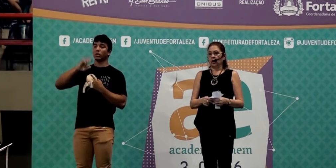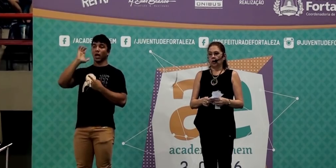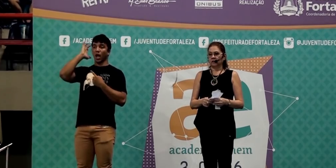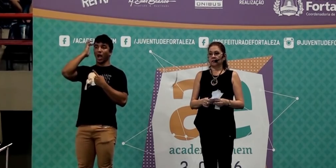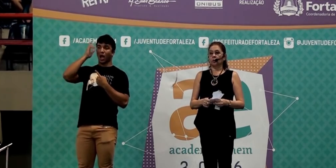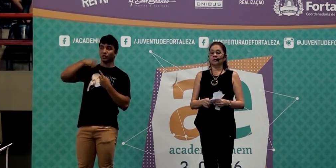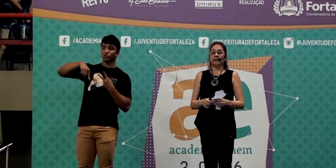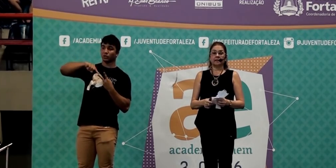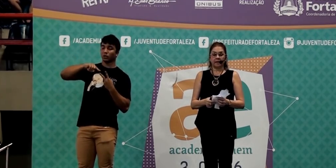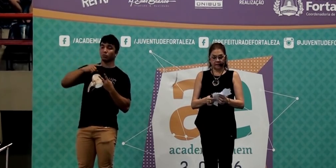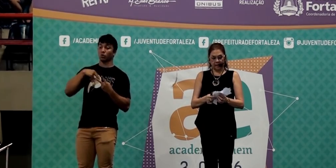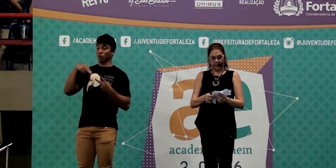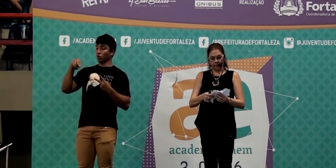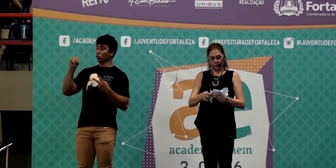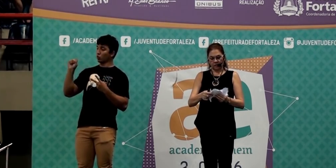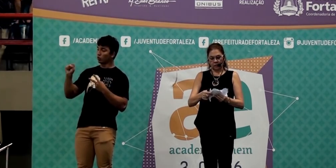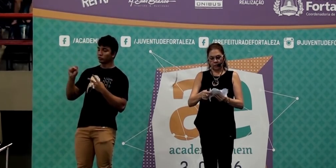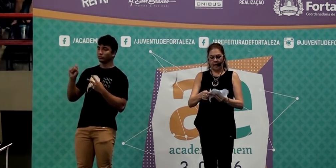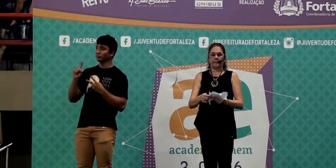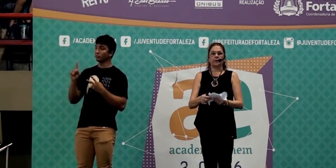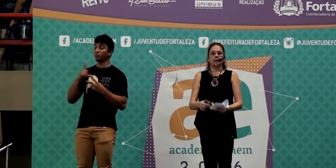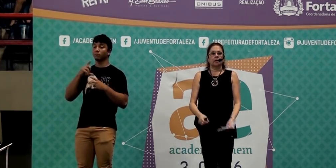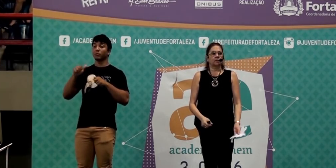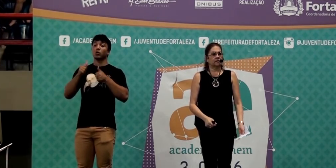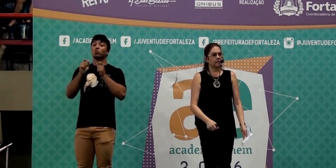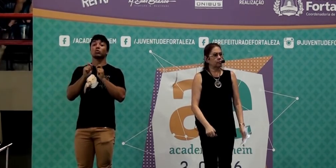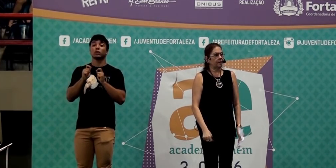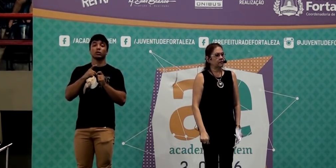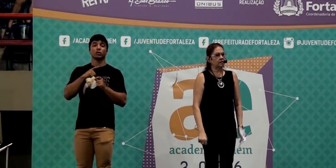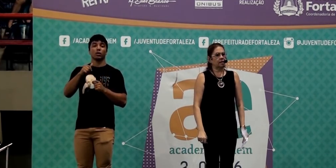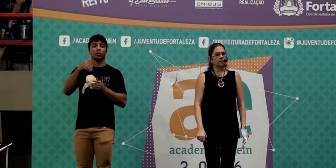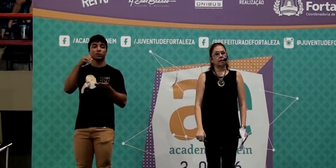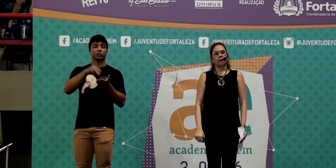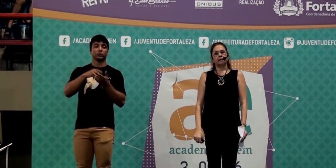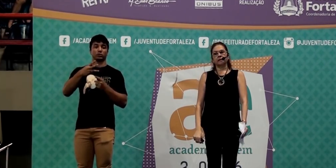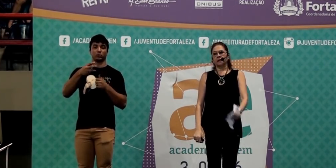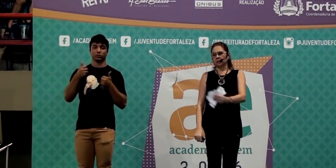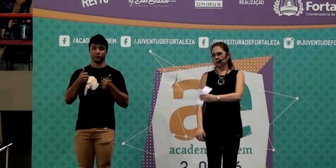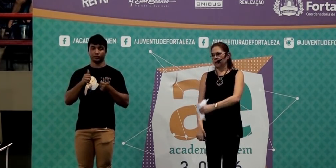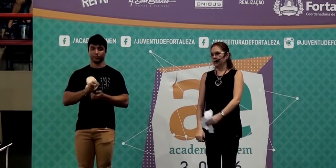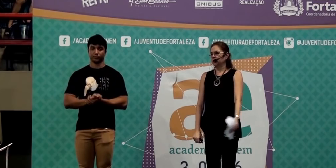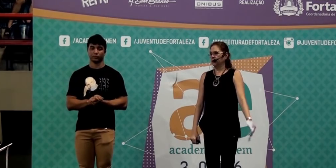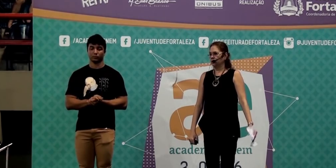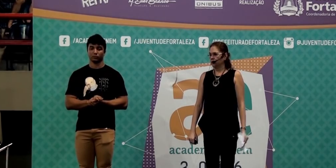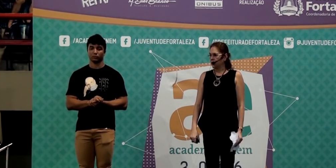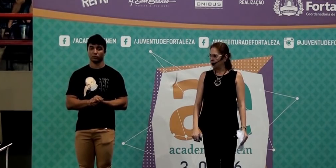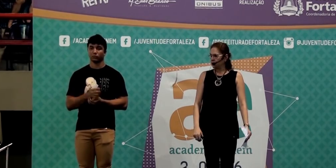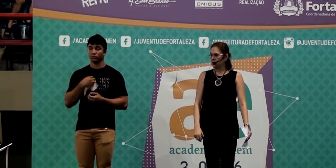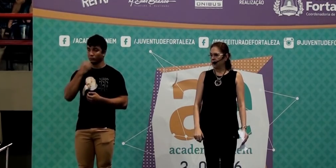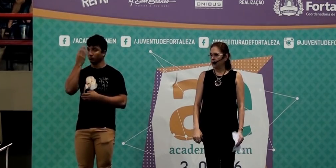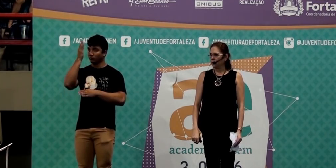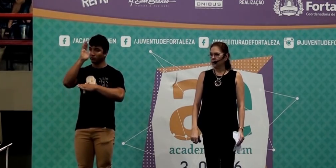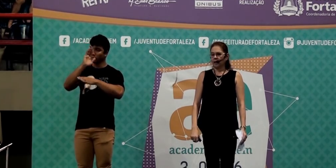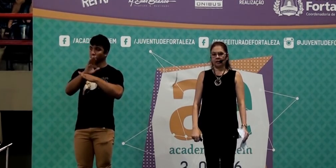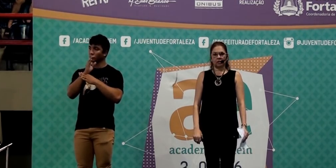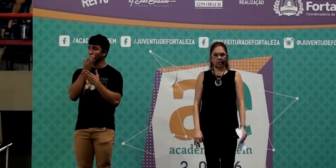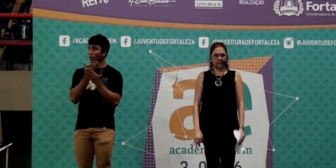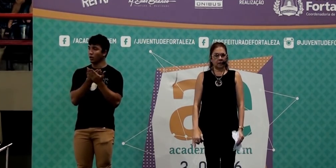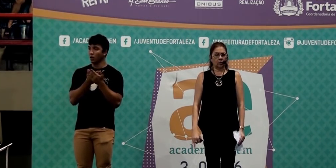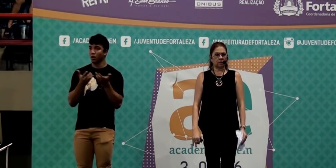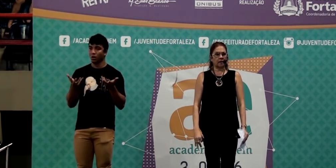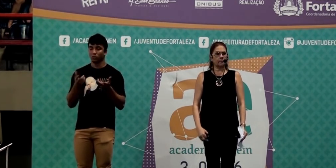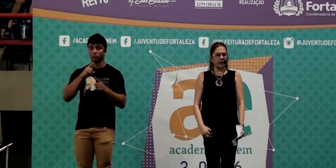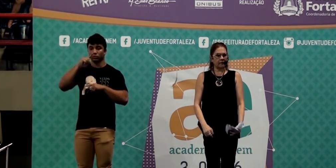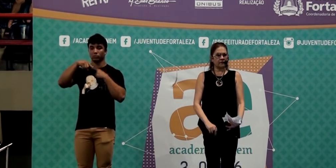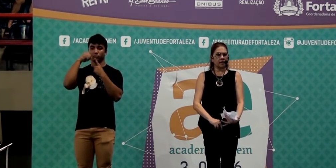achamos, nós. Use a terceira do singular. Eu desejo para vocês excelente restante de tarde de aula. A gente